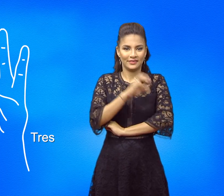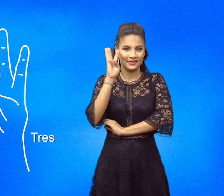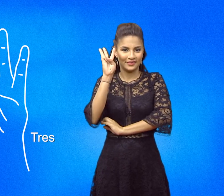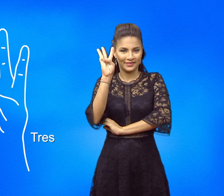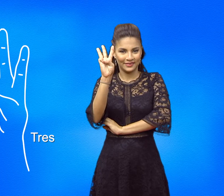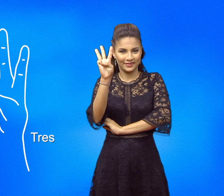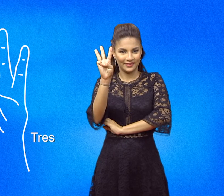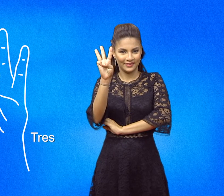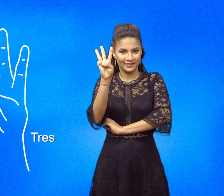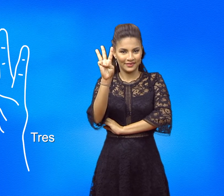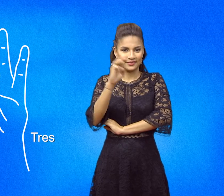3